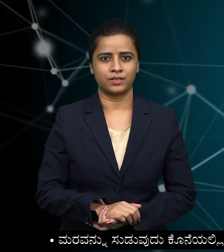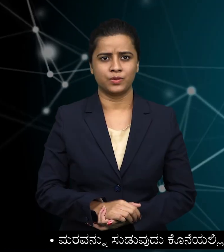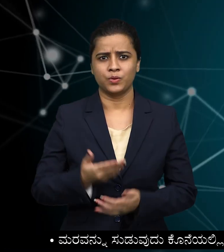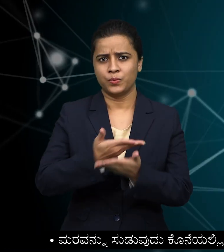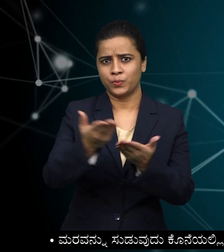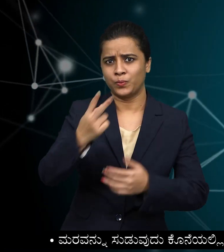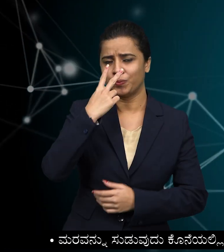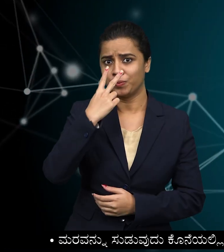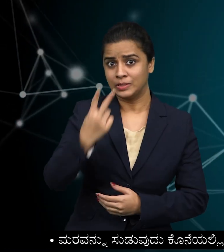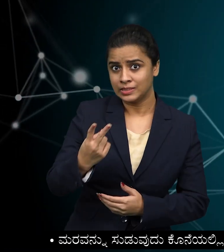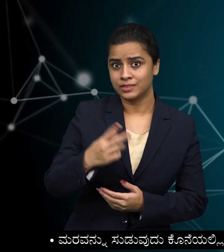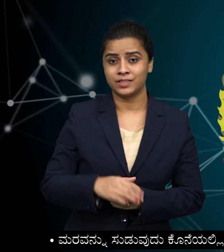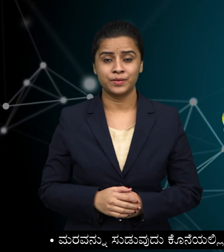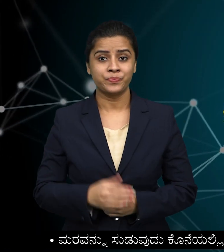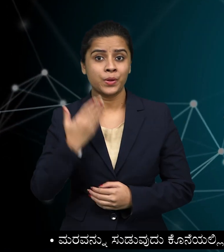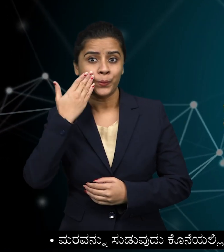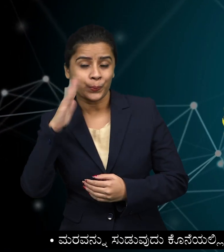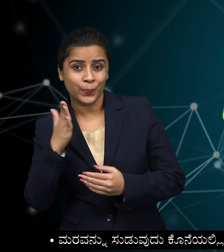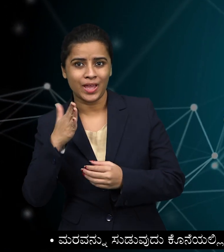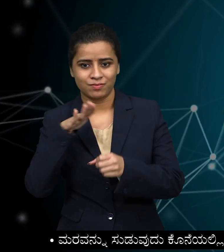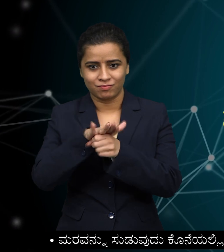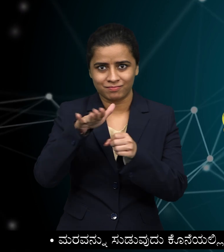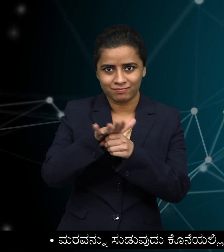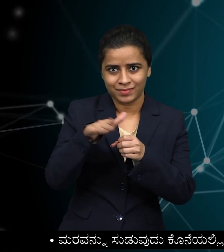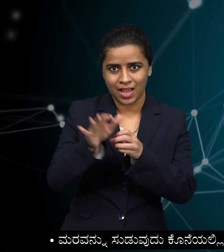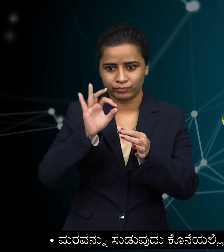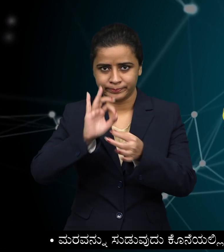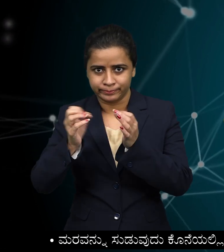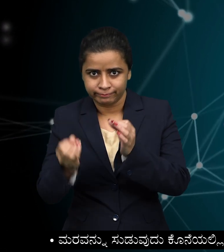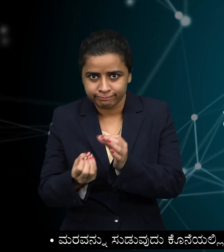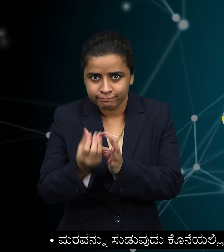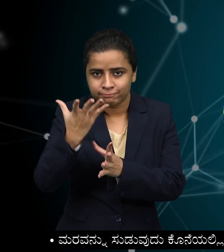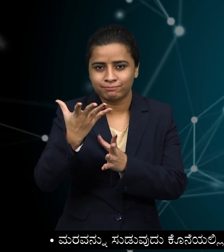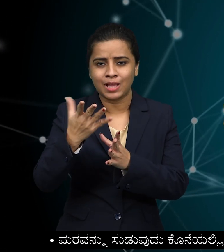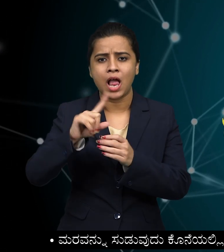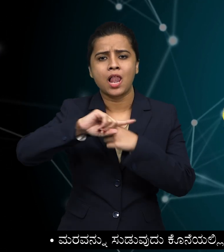ಮರವನ್ನು ಸುಡುವುದು, ಕೊನೆಯಲ್ಲಿ ಬೂದಿಯನ್ನು ಬಿಡುವುದನ್ನು ನೀವು ಗಮನಿಸಿದ್ದೀರಿ.